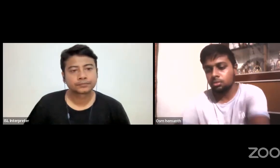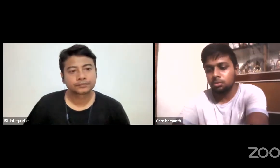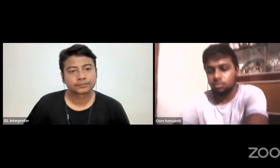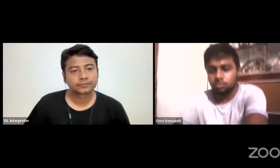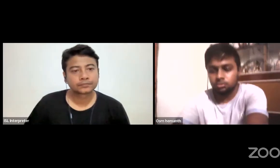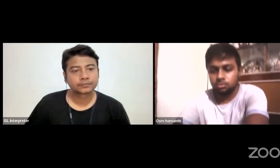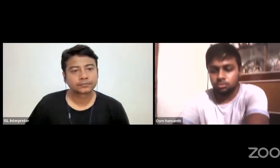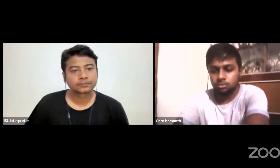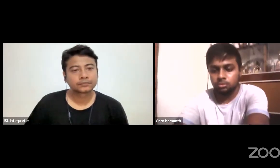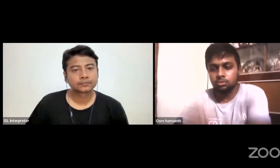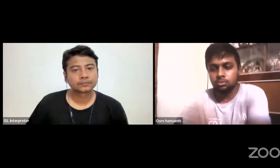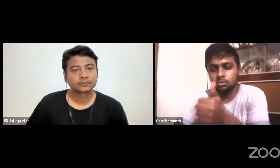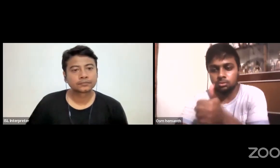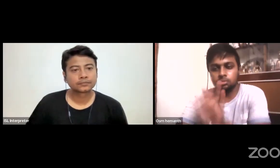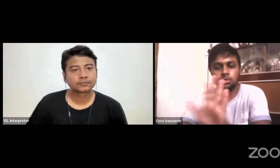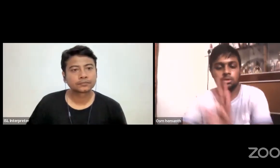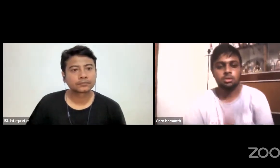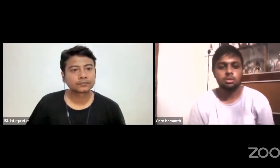यही प्रश्न है ना?